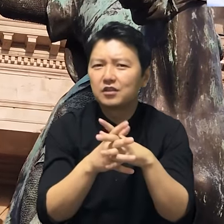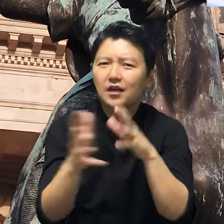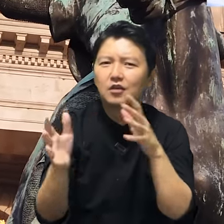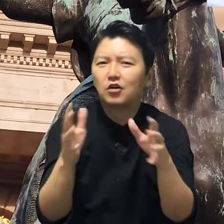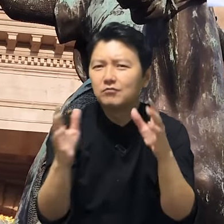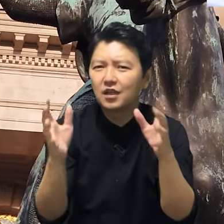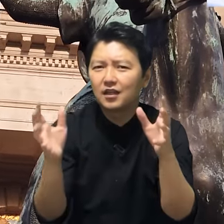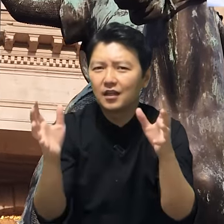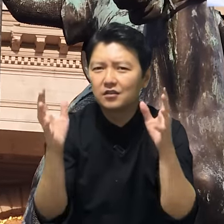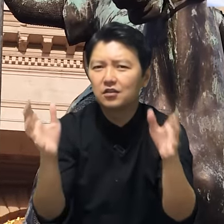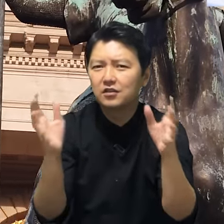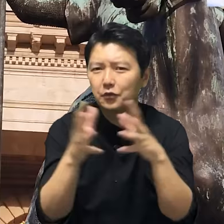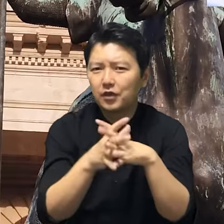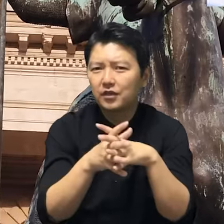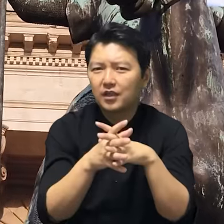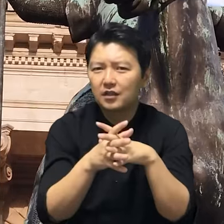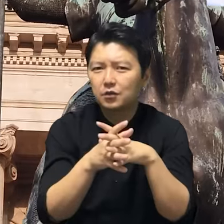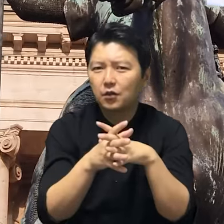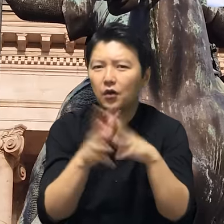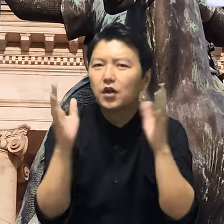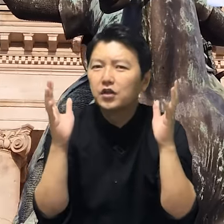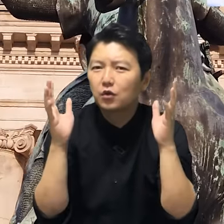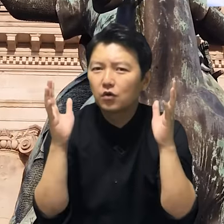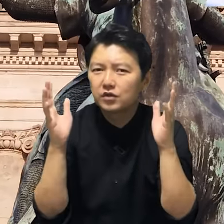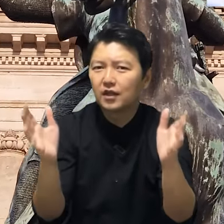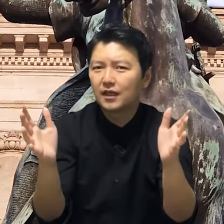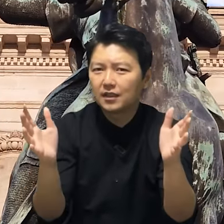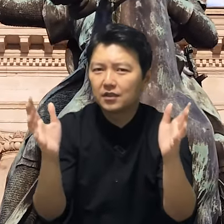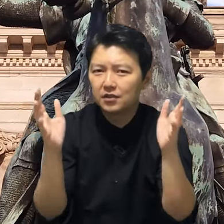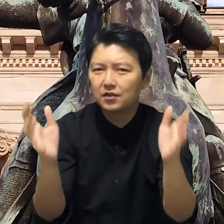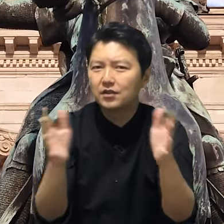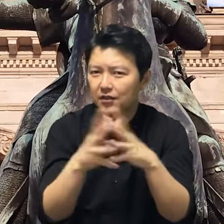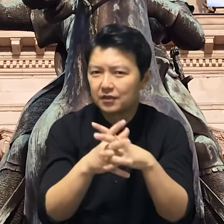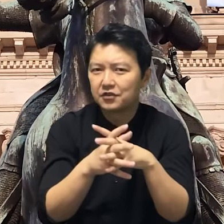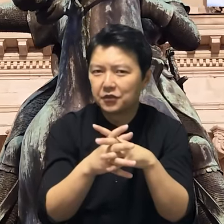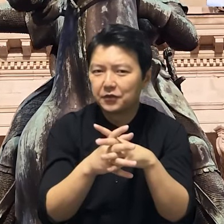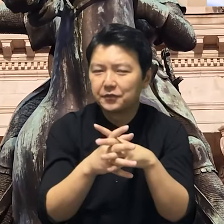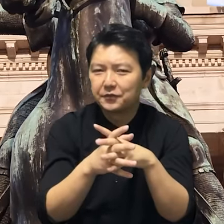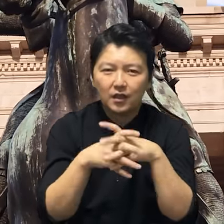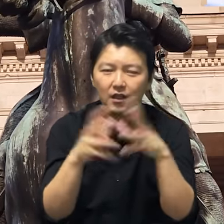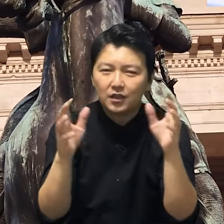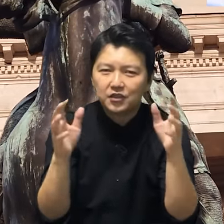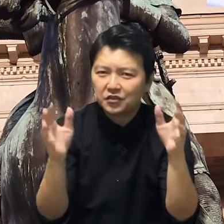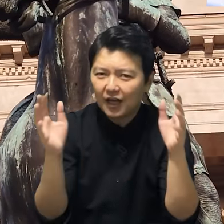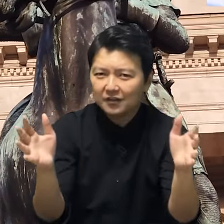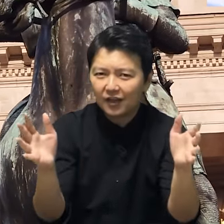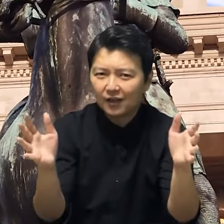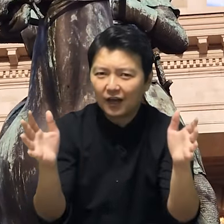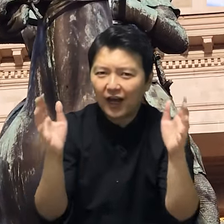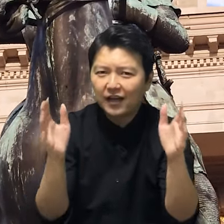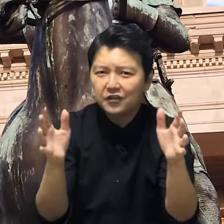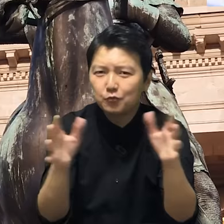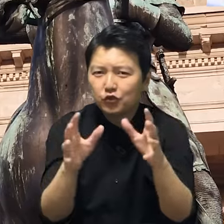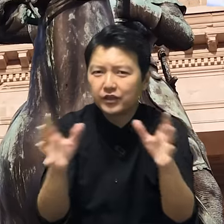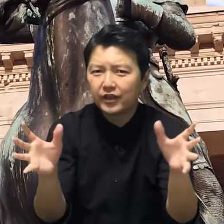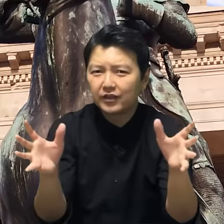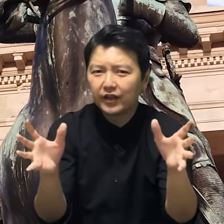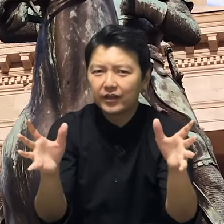깝치다가 겁나 당한 흑사회의 이야기도 이곳 석가장에서 일어났었죠. 저는 항상 한 인물에 대해 얘기할